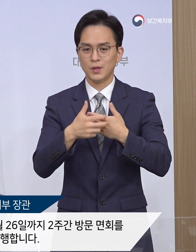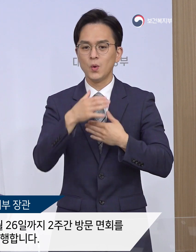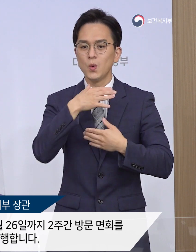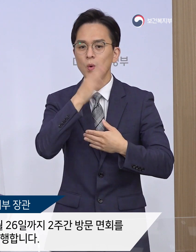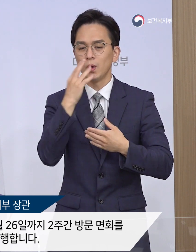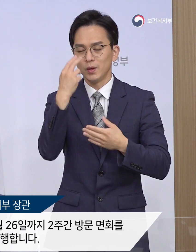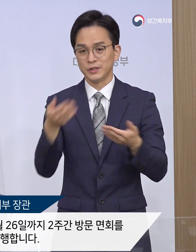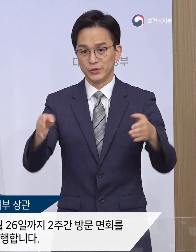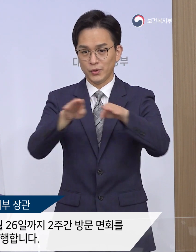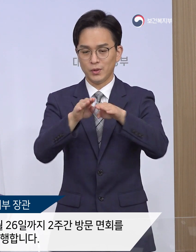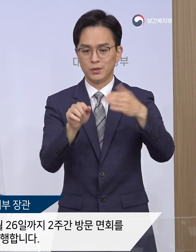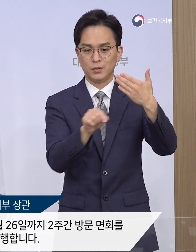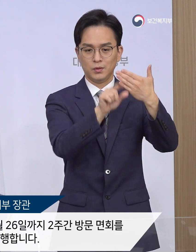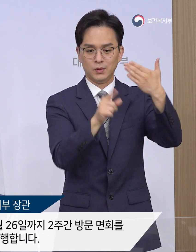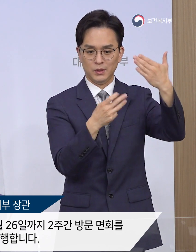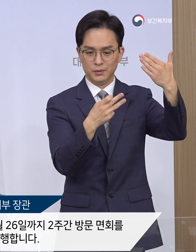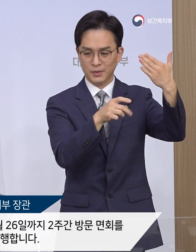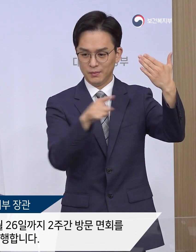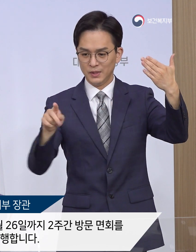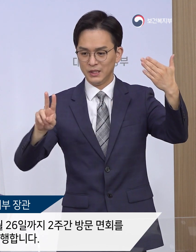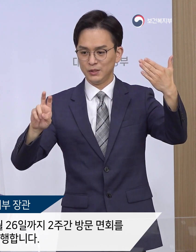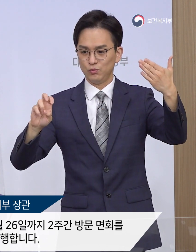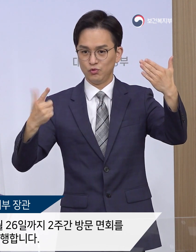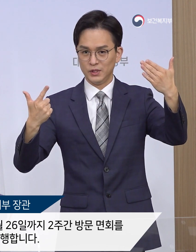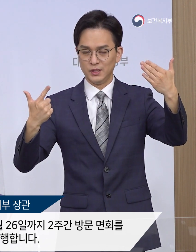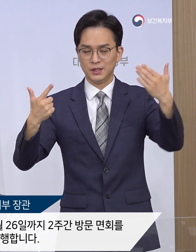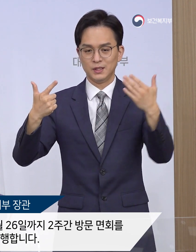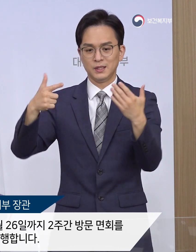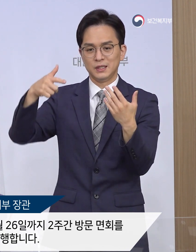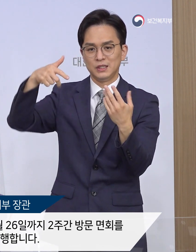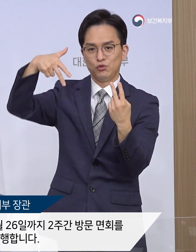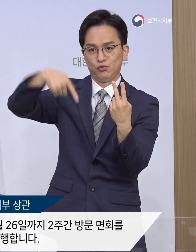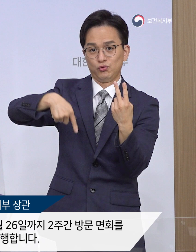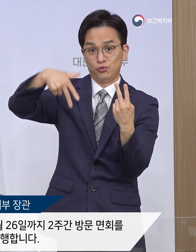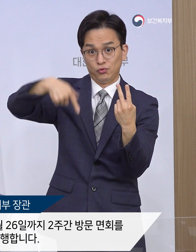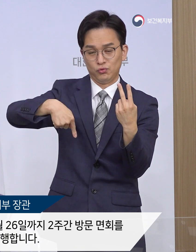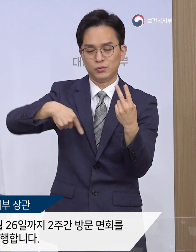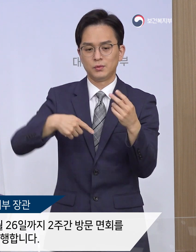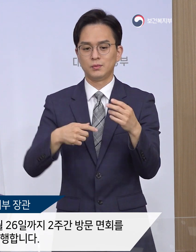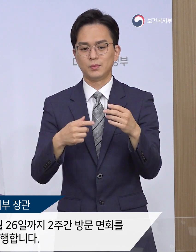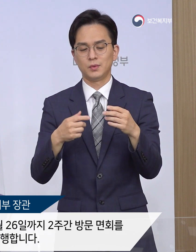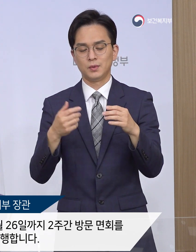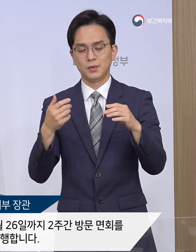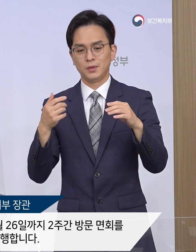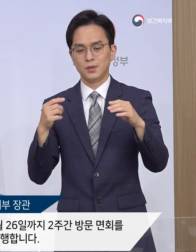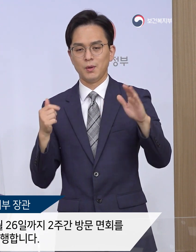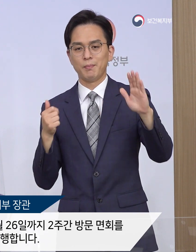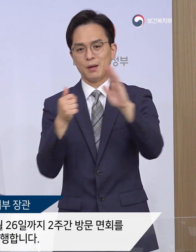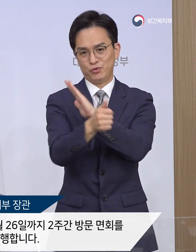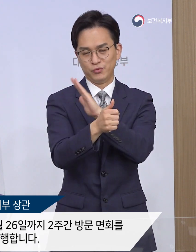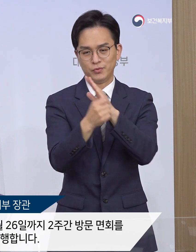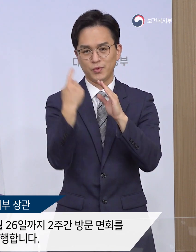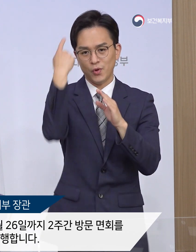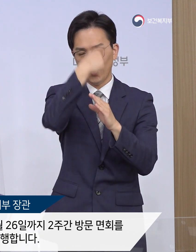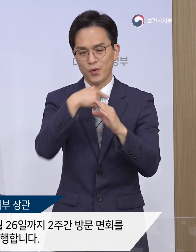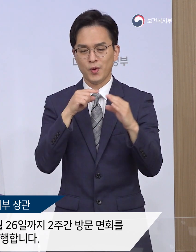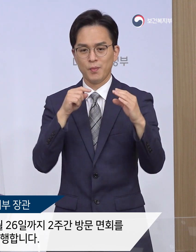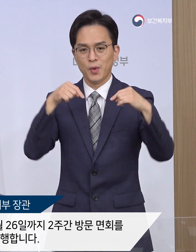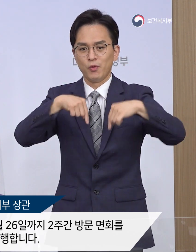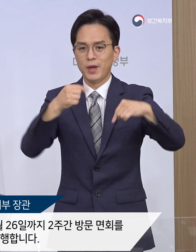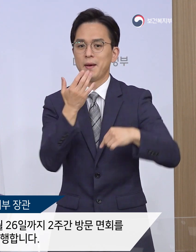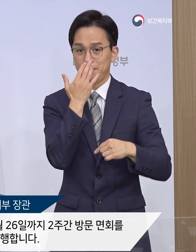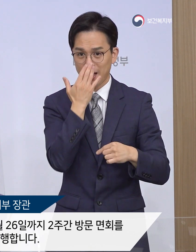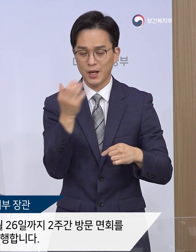9월 13일부터 9월 26일까지 2주간 방문 면회를 허용하고 면회객 분산을 위해